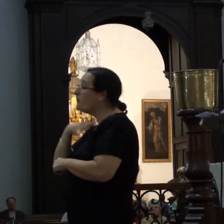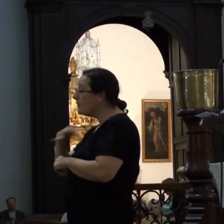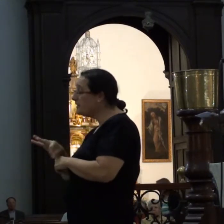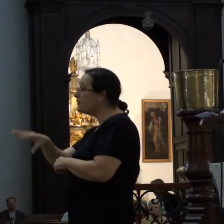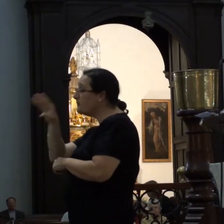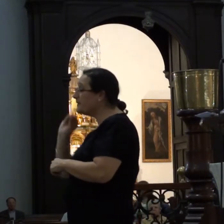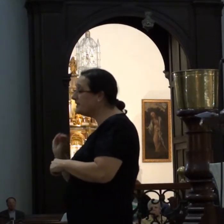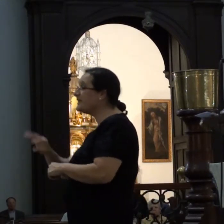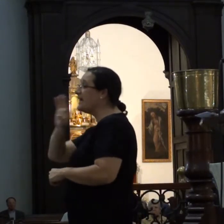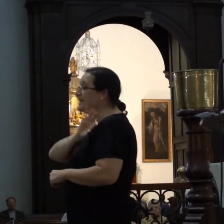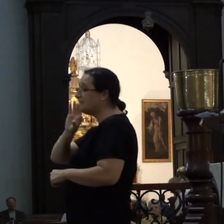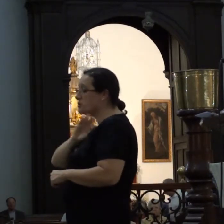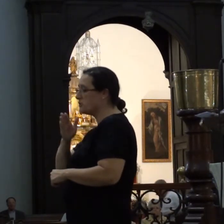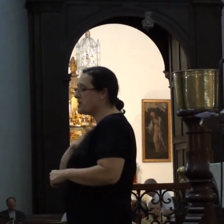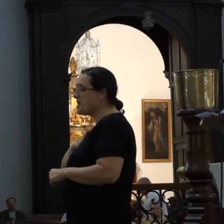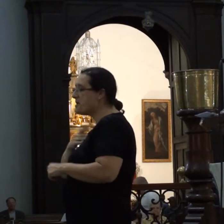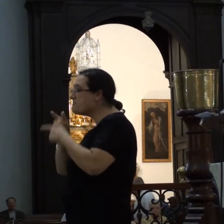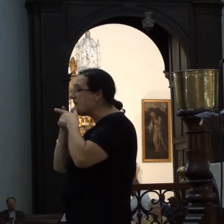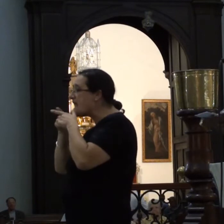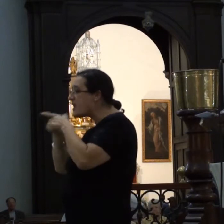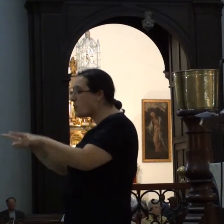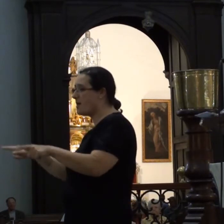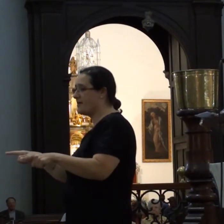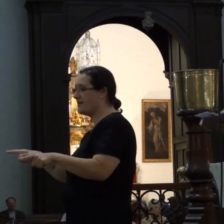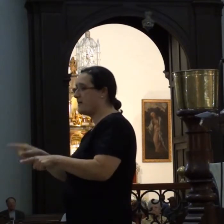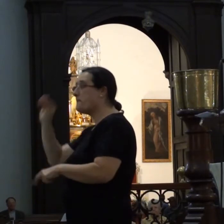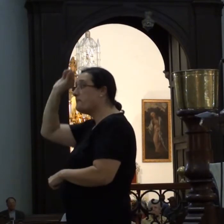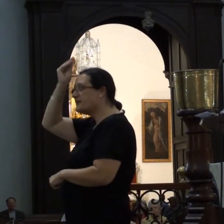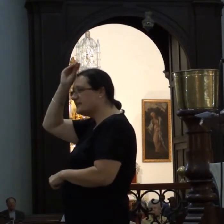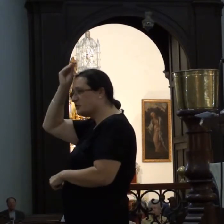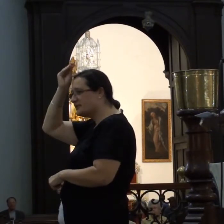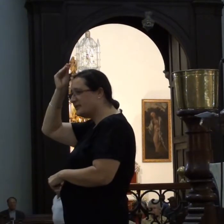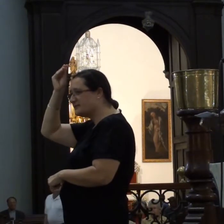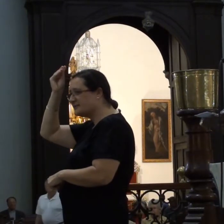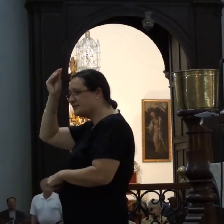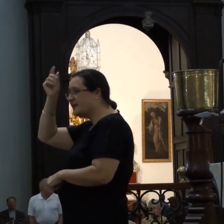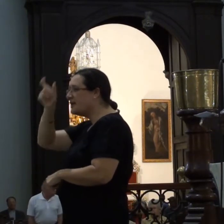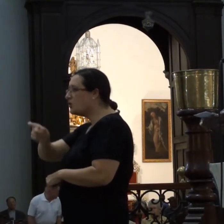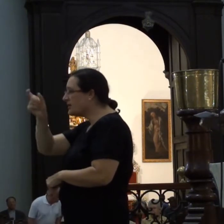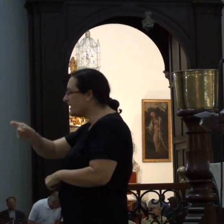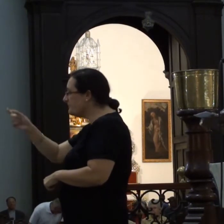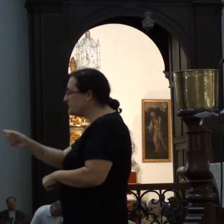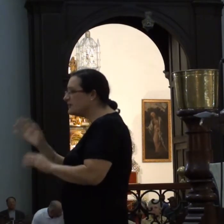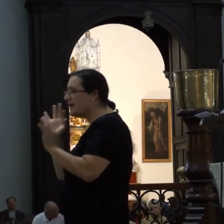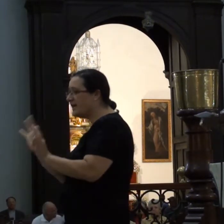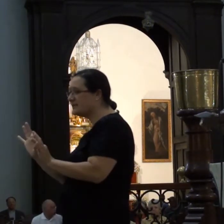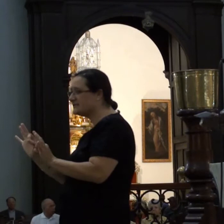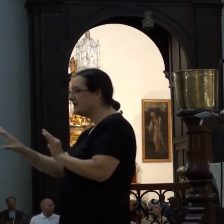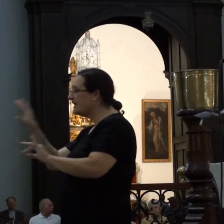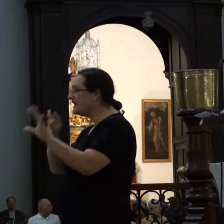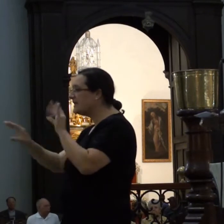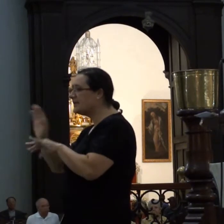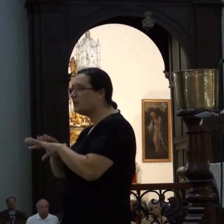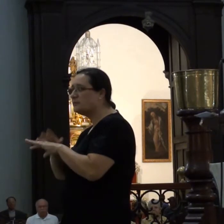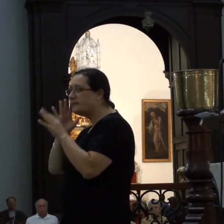al Señor en nuestra propia lengua Pentecostés lo que somos lo que estamos llamados a ser como